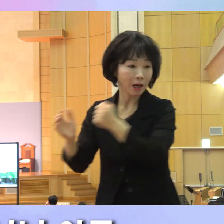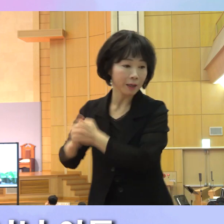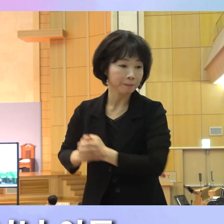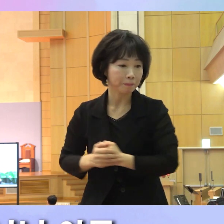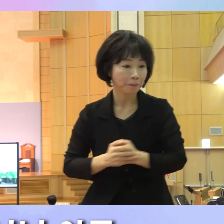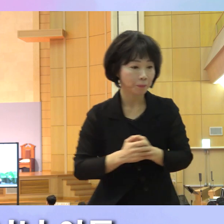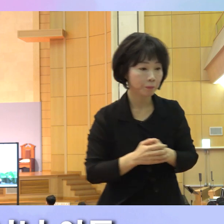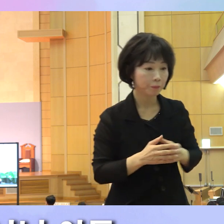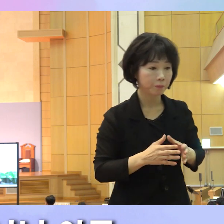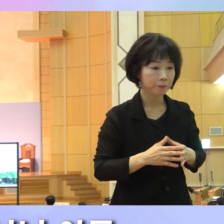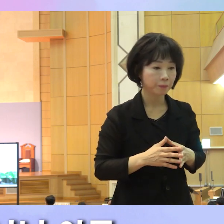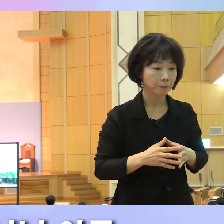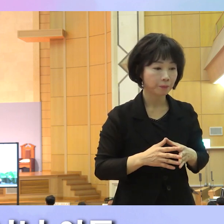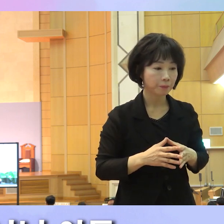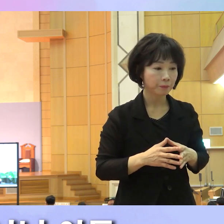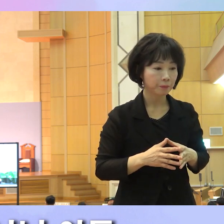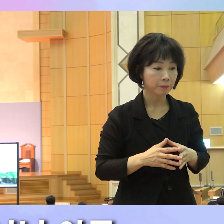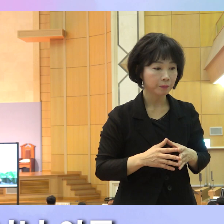61절